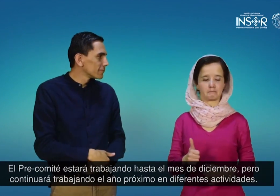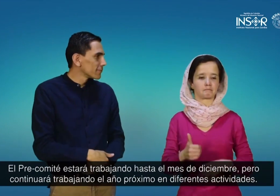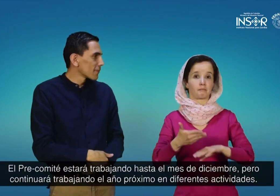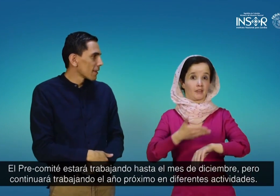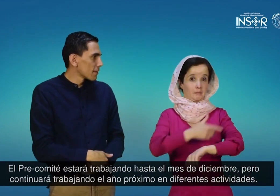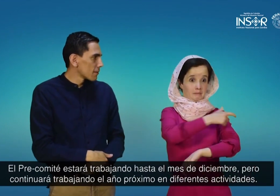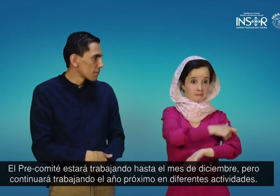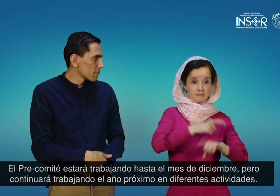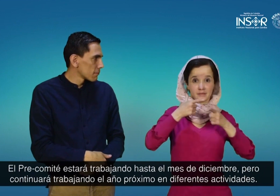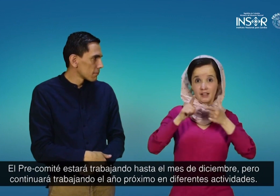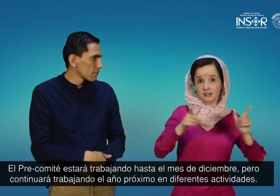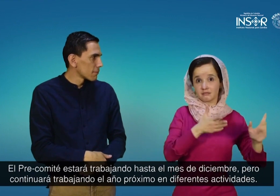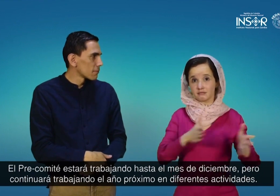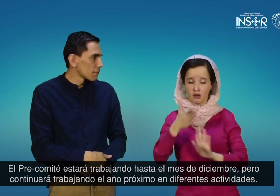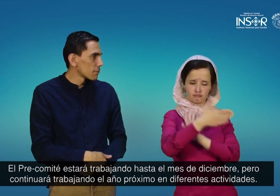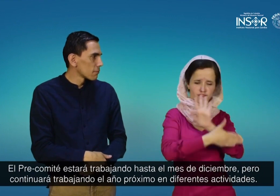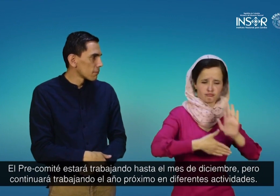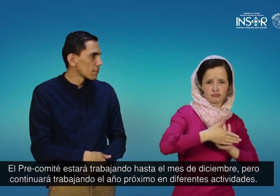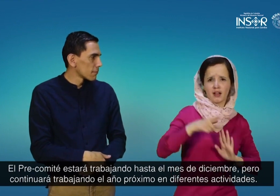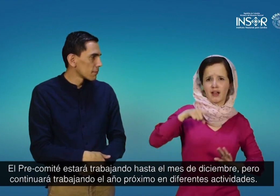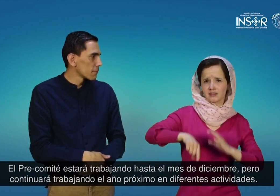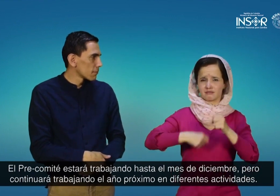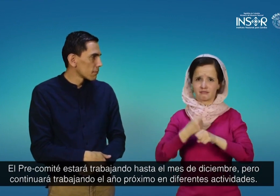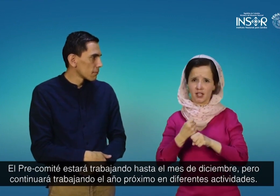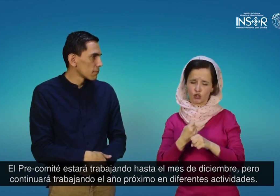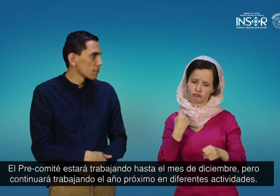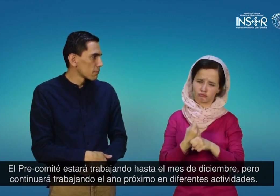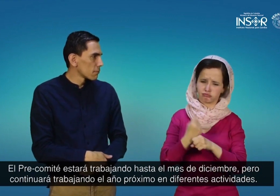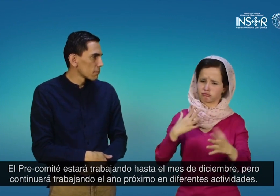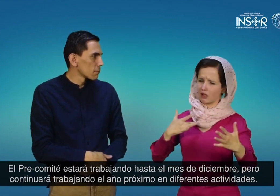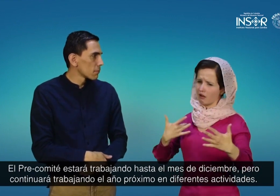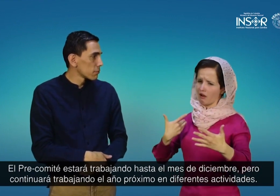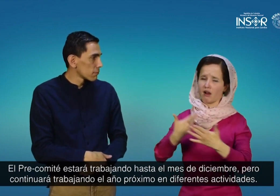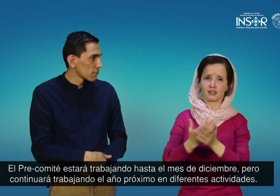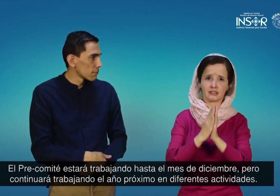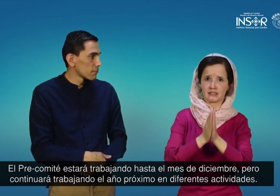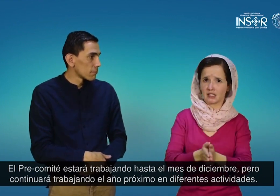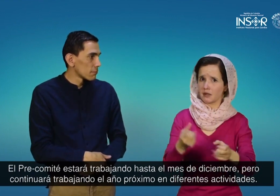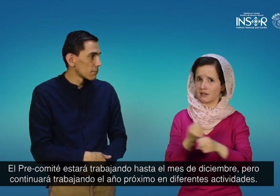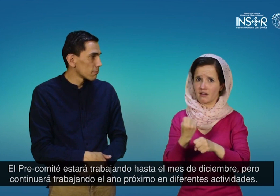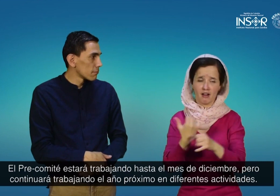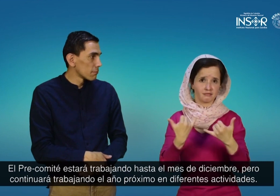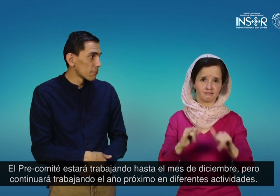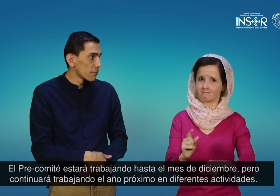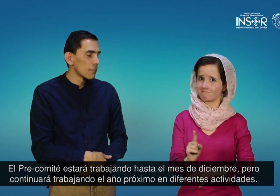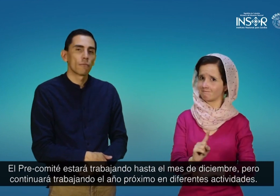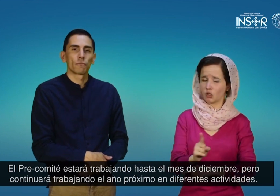Bien, el Precomité estará trabajando hasta el mes de diciembre, pero continuará trabajando el próximo año en diferentes